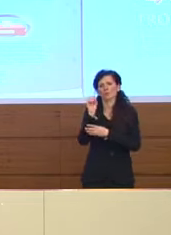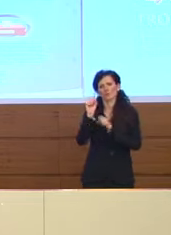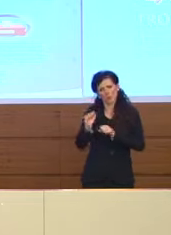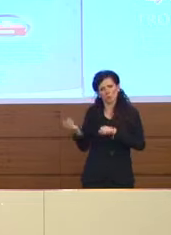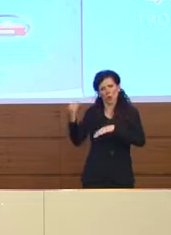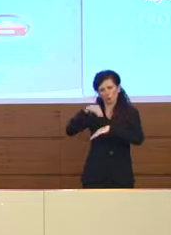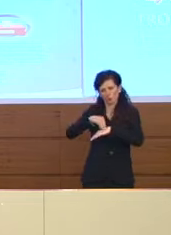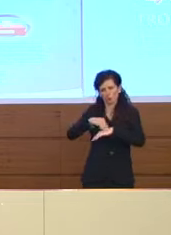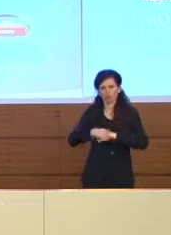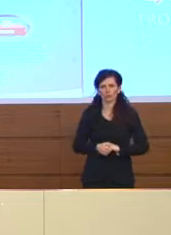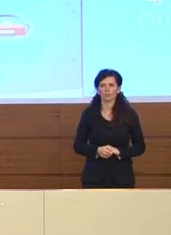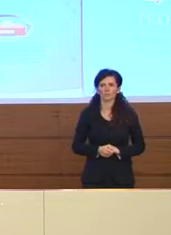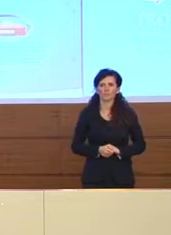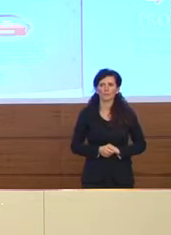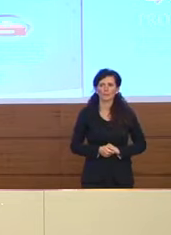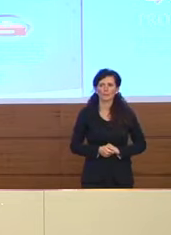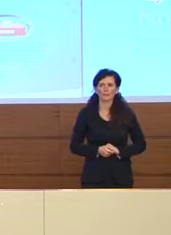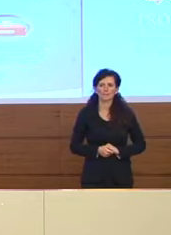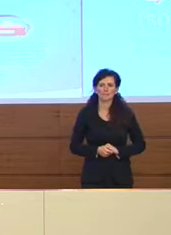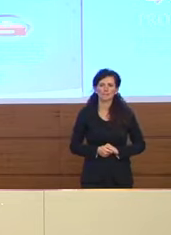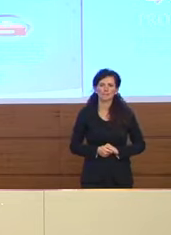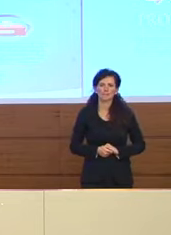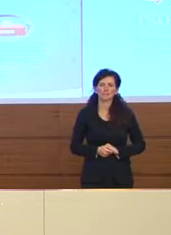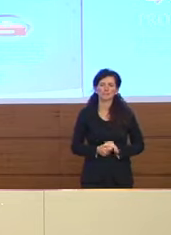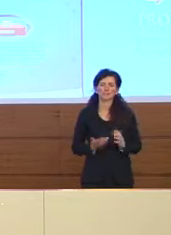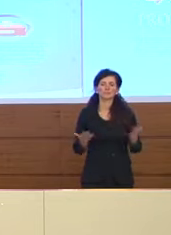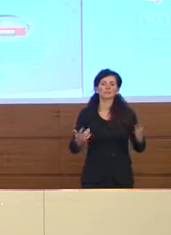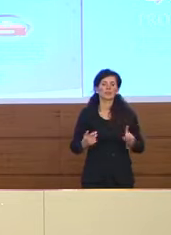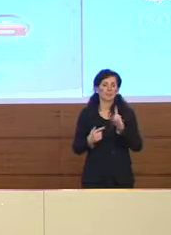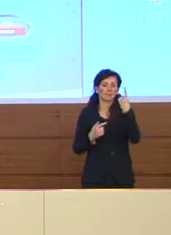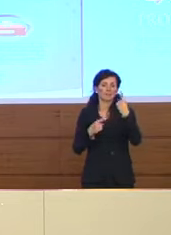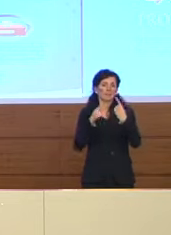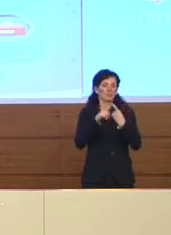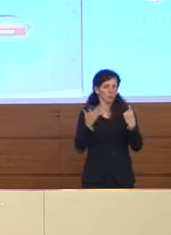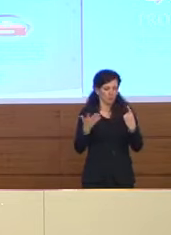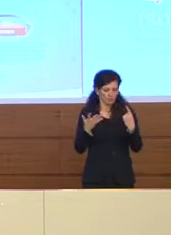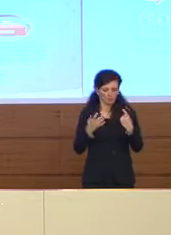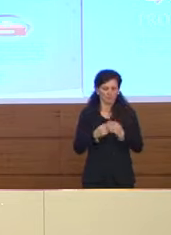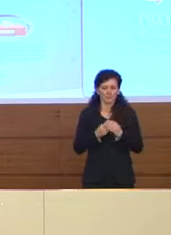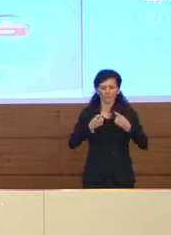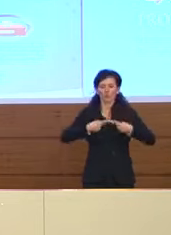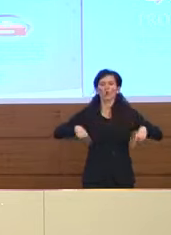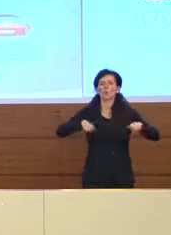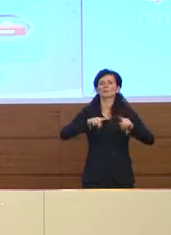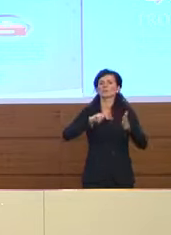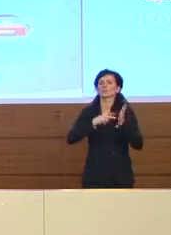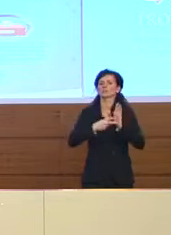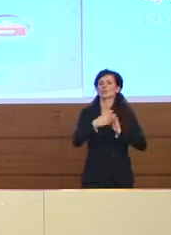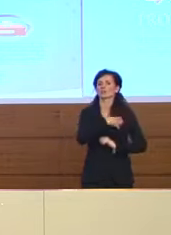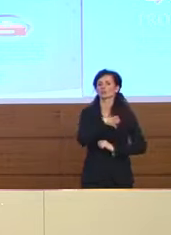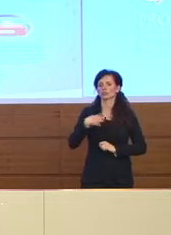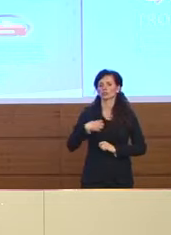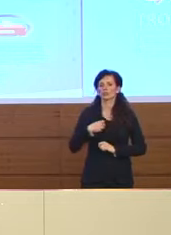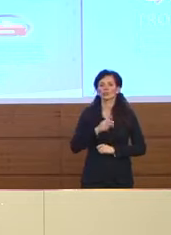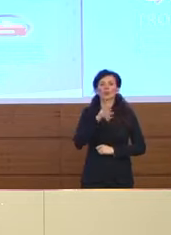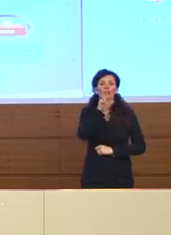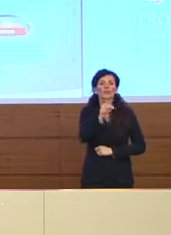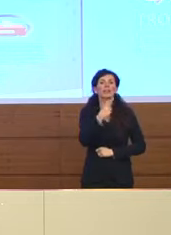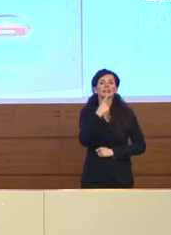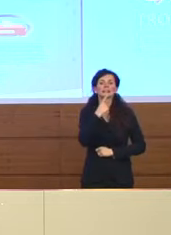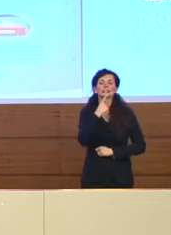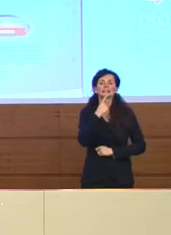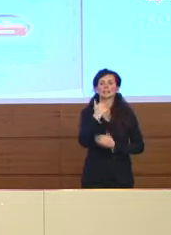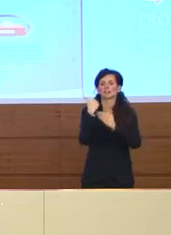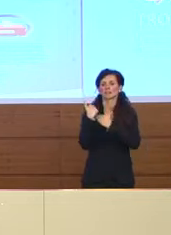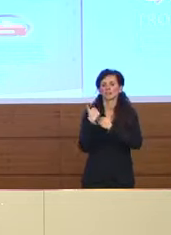la prima cosa è che ovviamente chi parla per il comitato e il presidente colato ma il